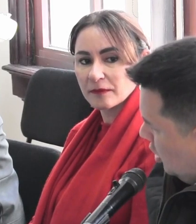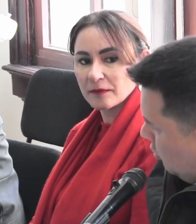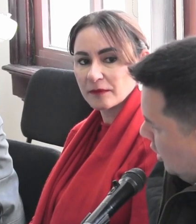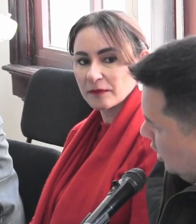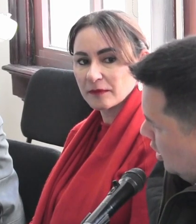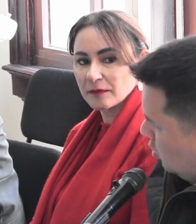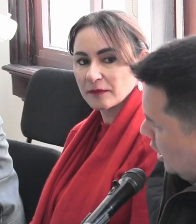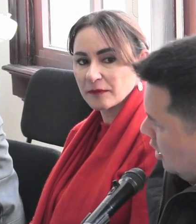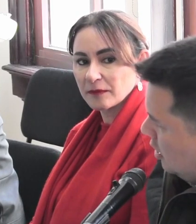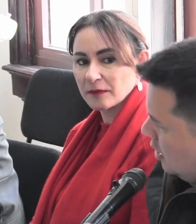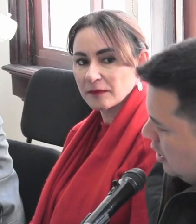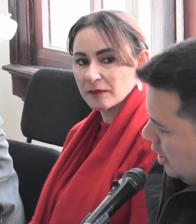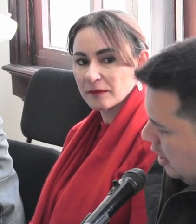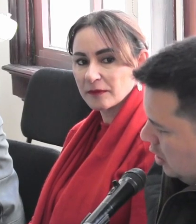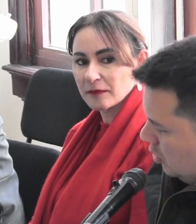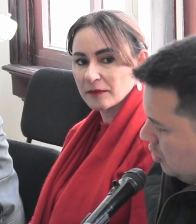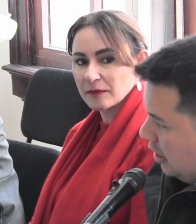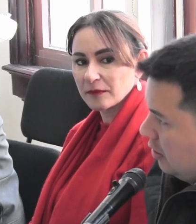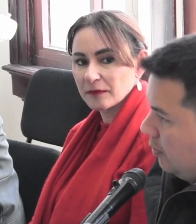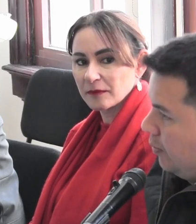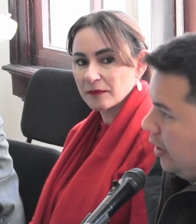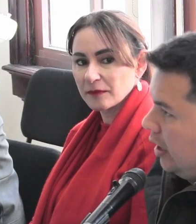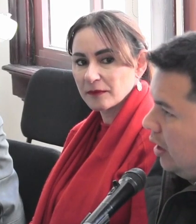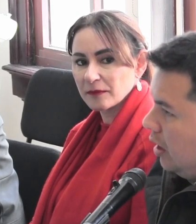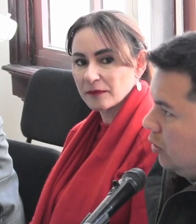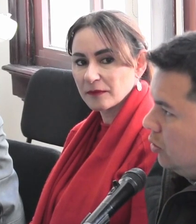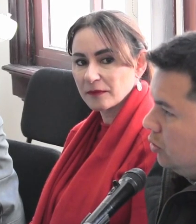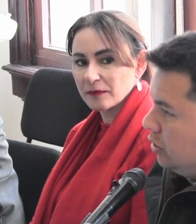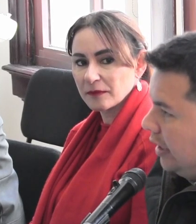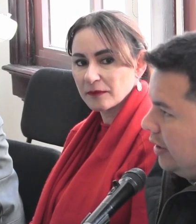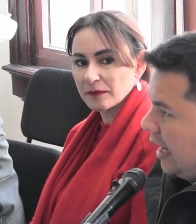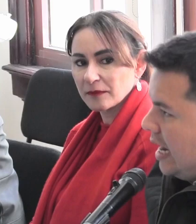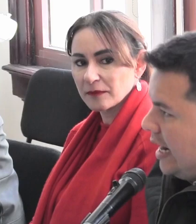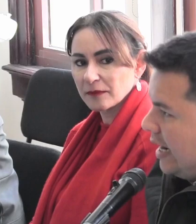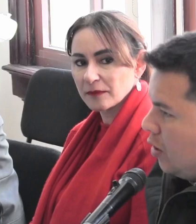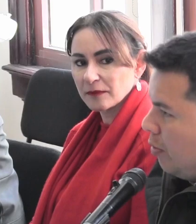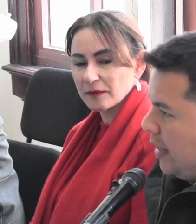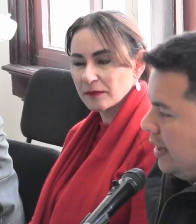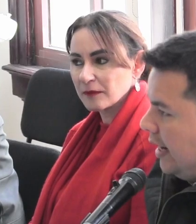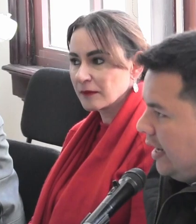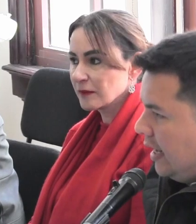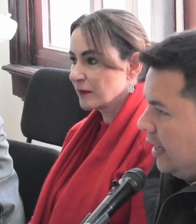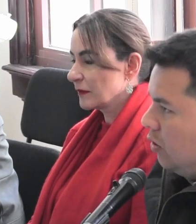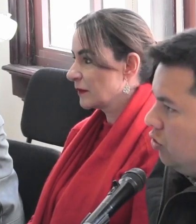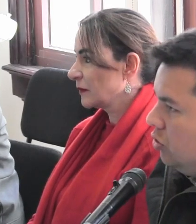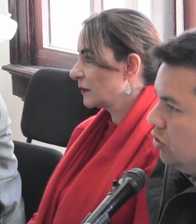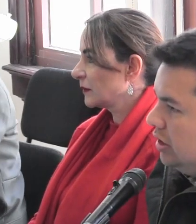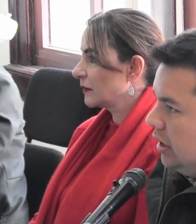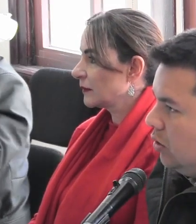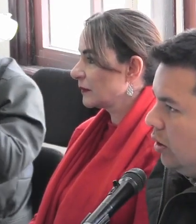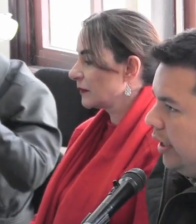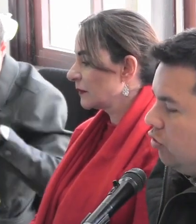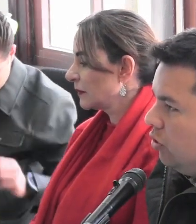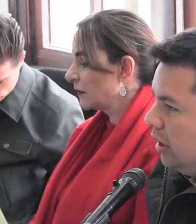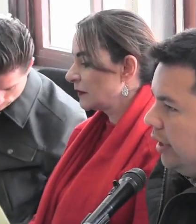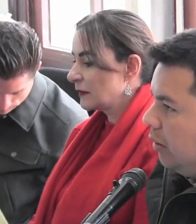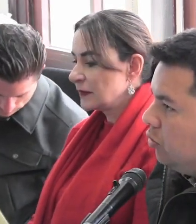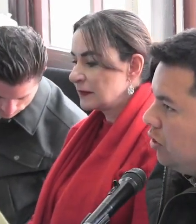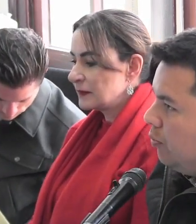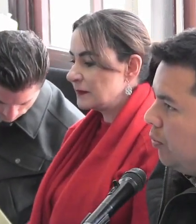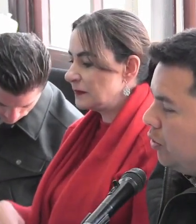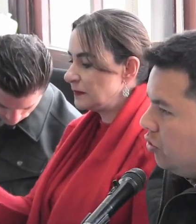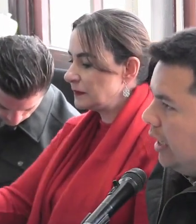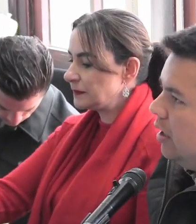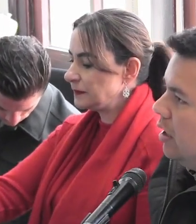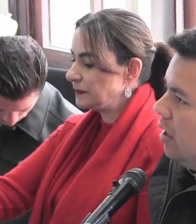Yo coincido, falta ejecutar. Entonces, ¿usted qué le recomendaría que nosotros desde el Congreso